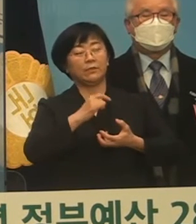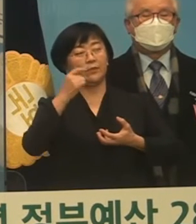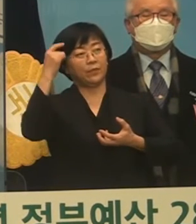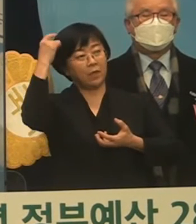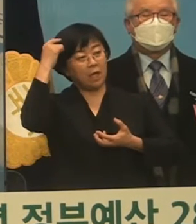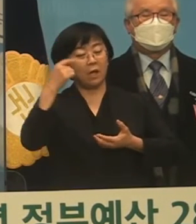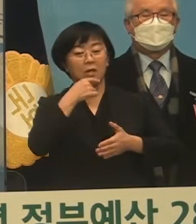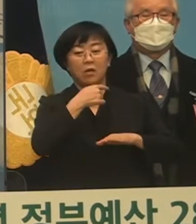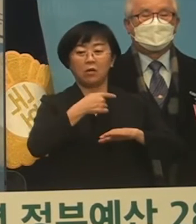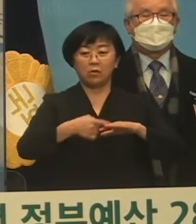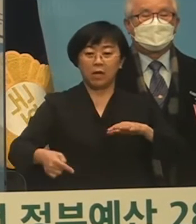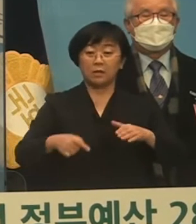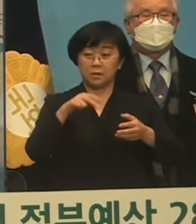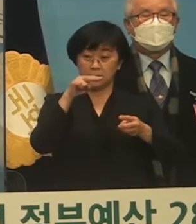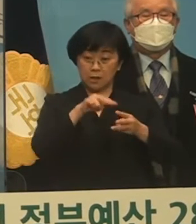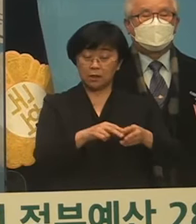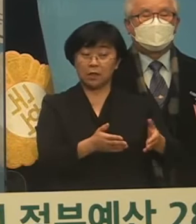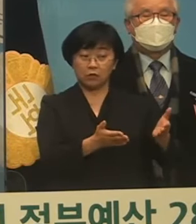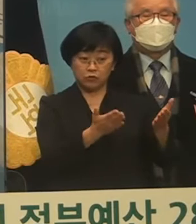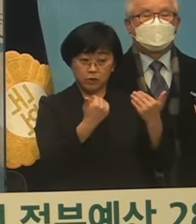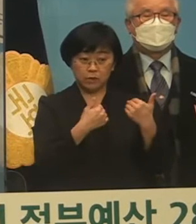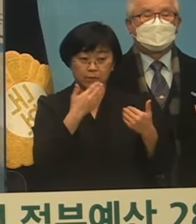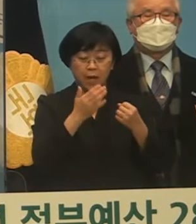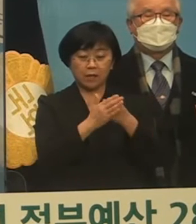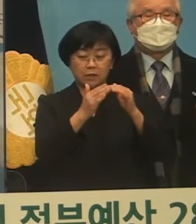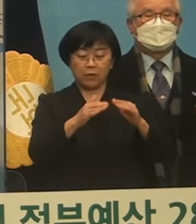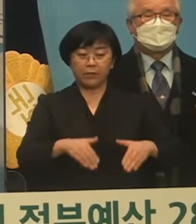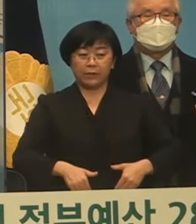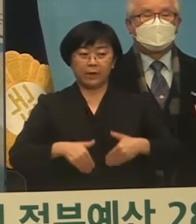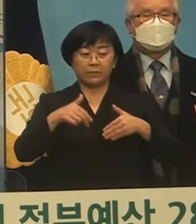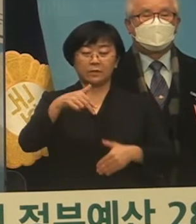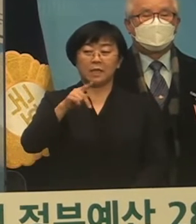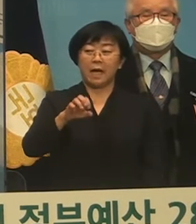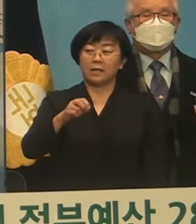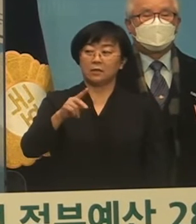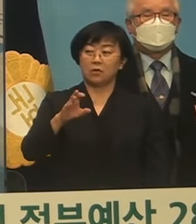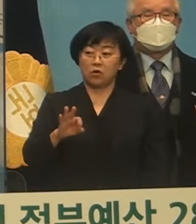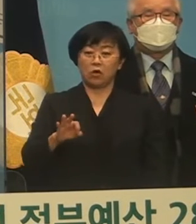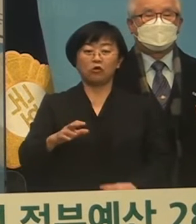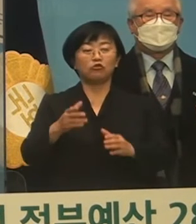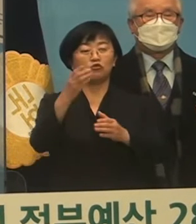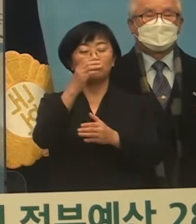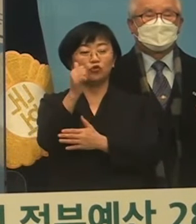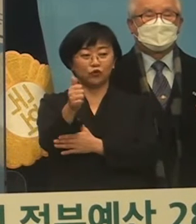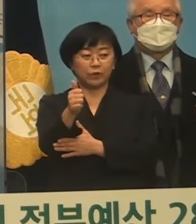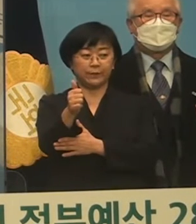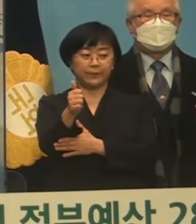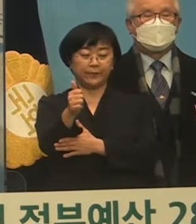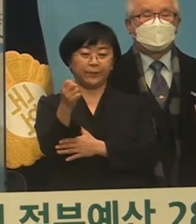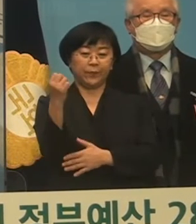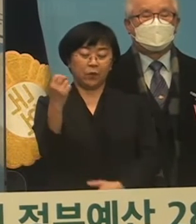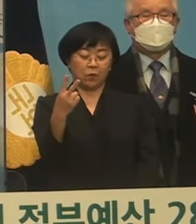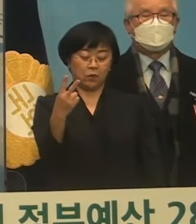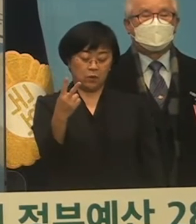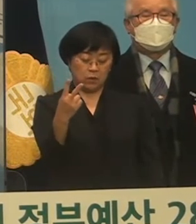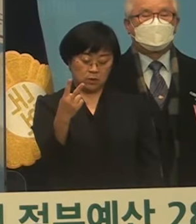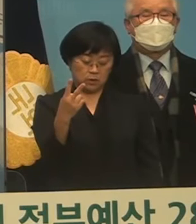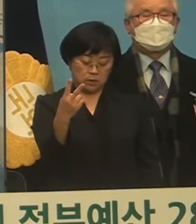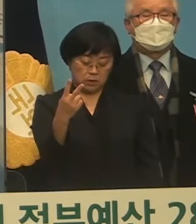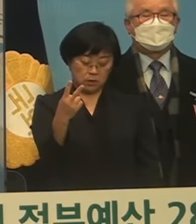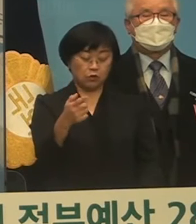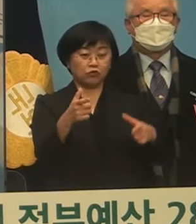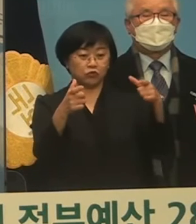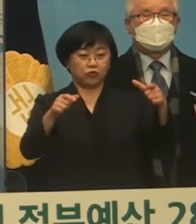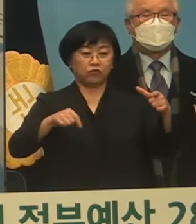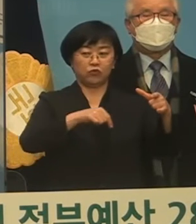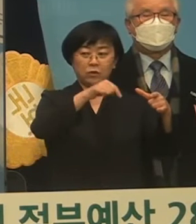국립심내혈관센터가 유치되게 된 전남 장성의 유주소 장성 문수님 그리고